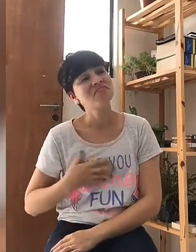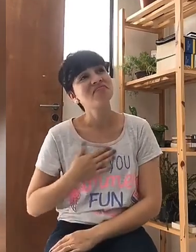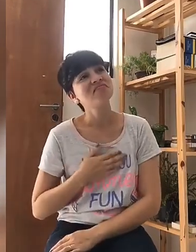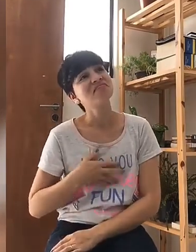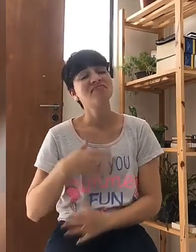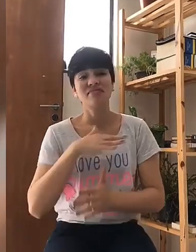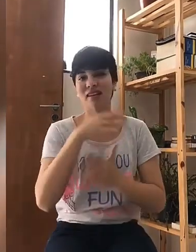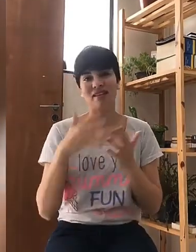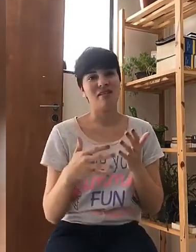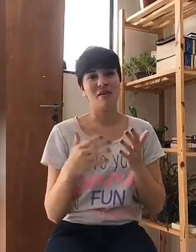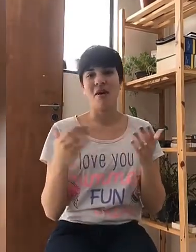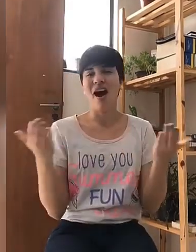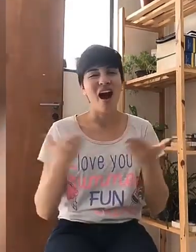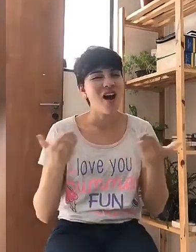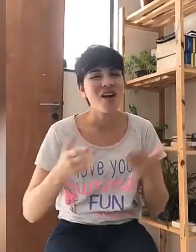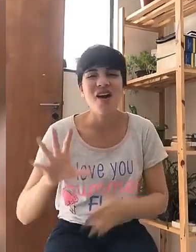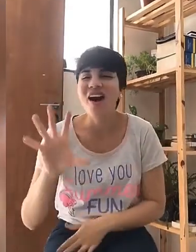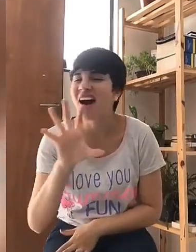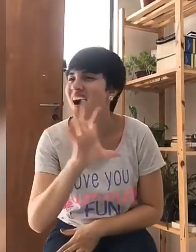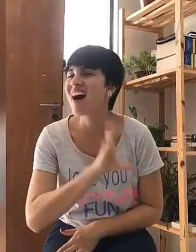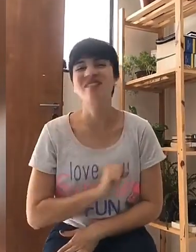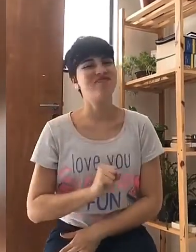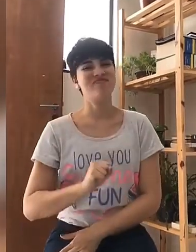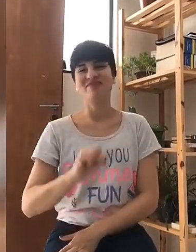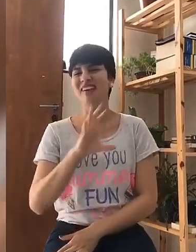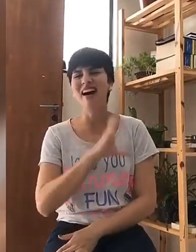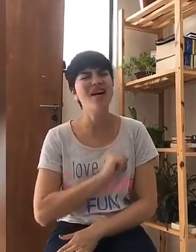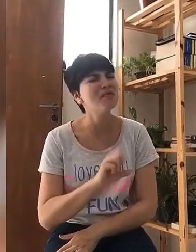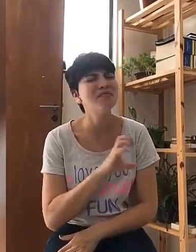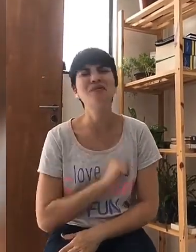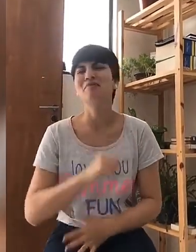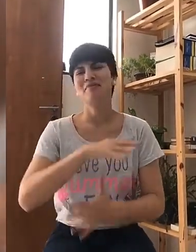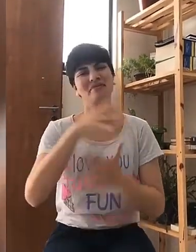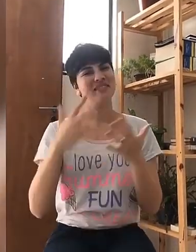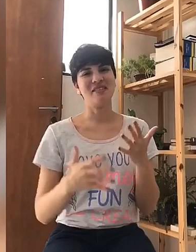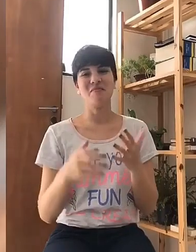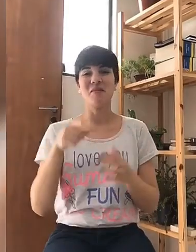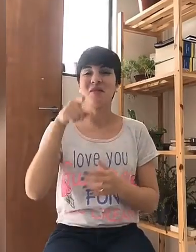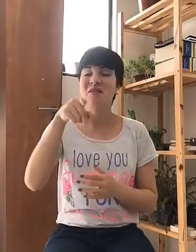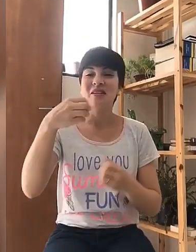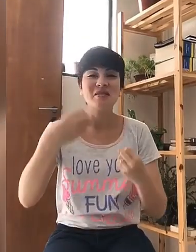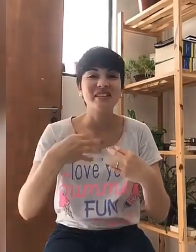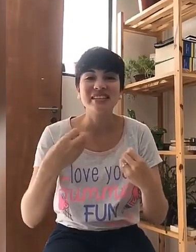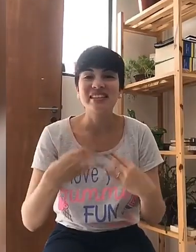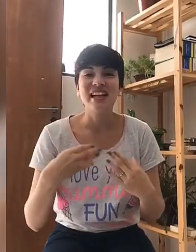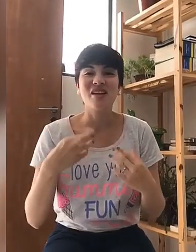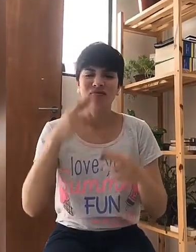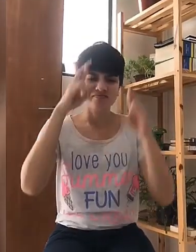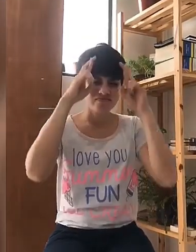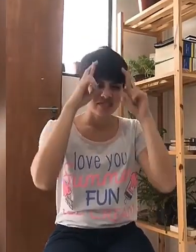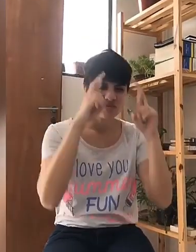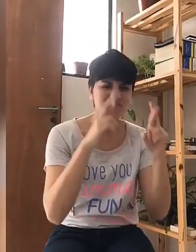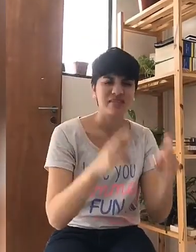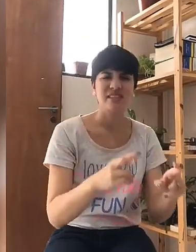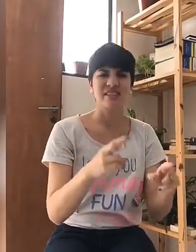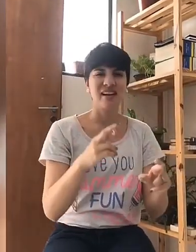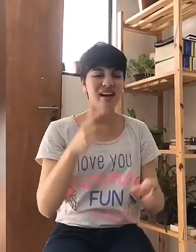eu gostava da Libras. Mas, eu amo a Libras. Amo de paixão. Vocês me ensinaram a